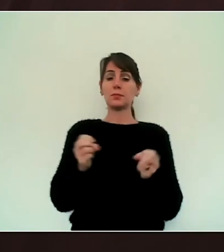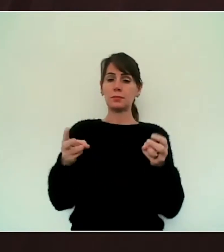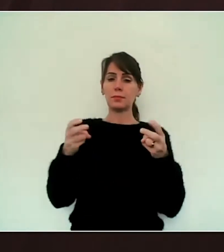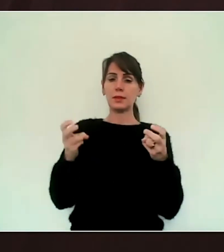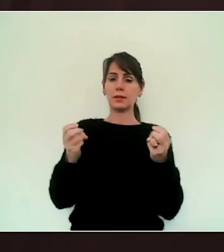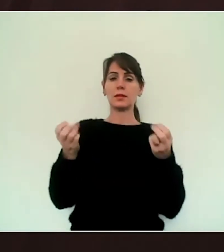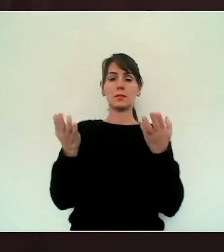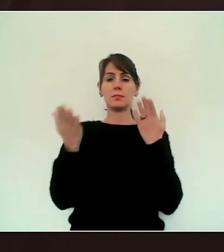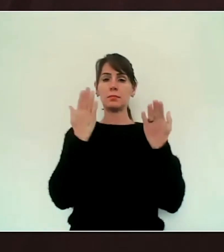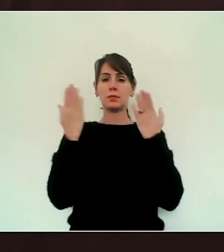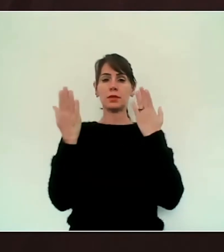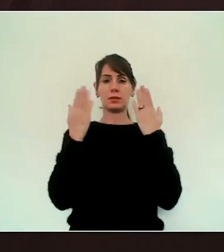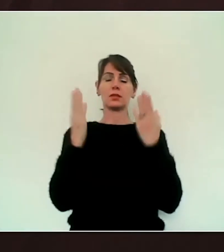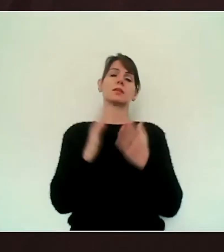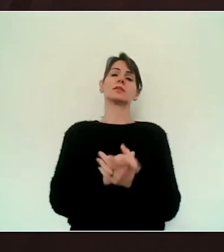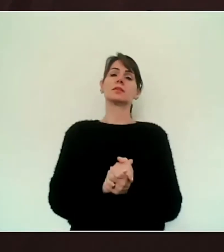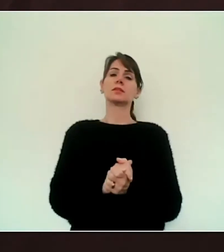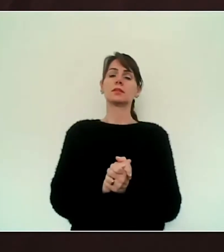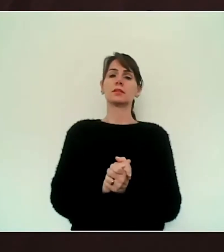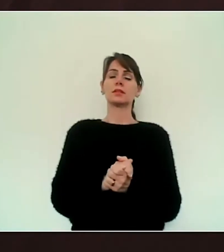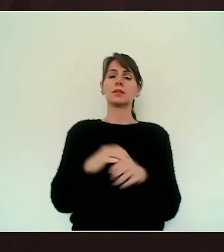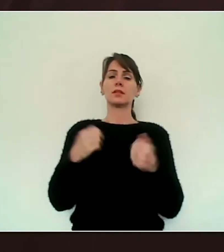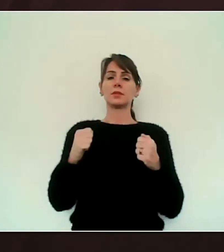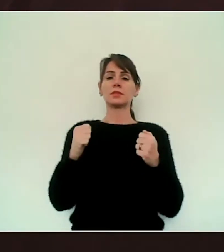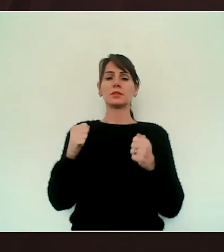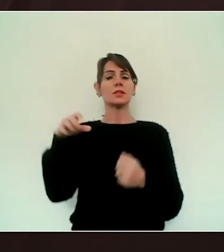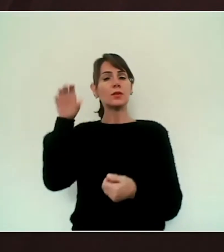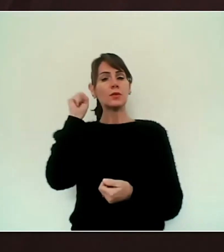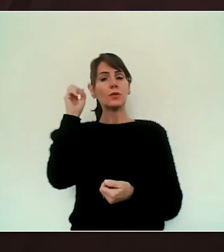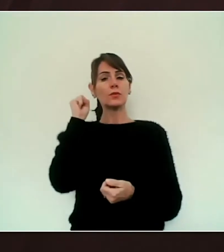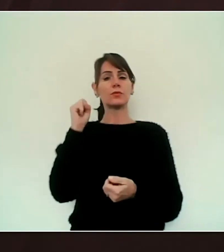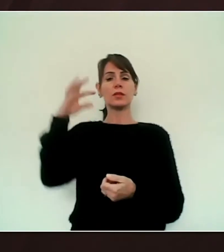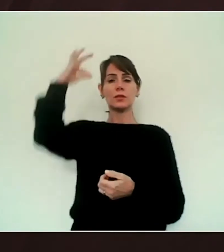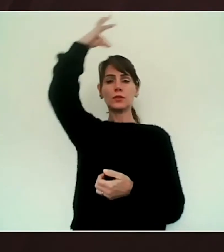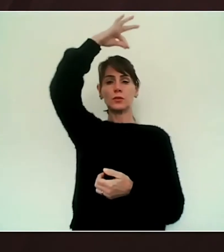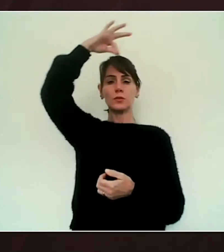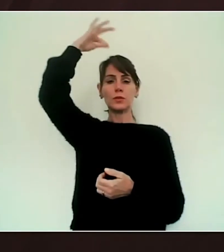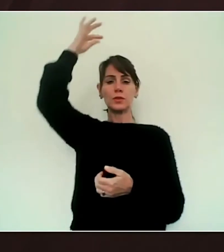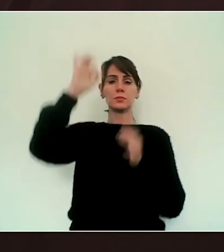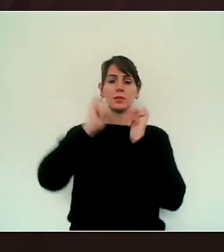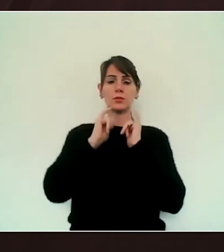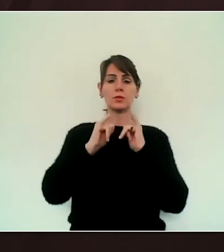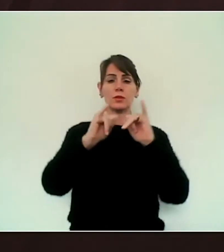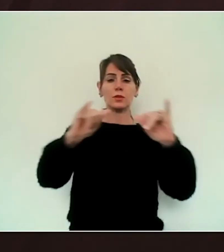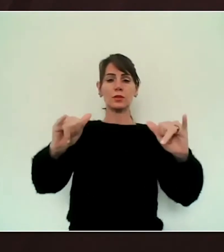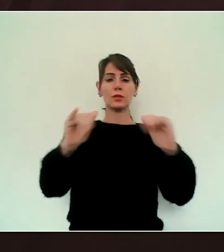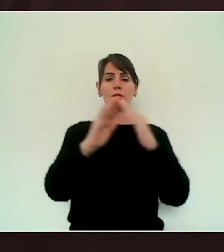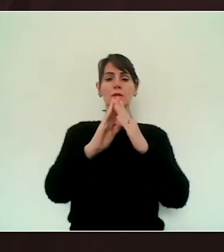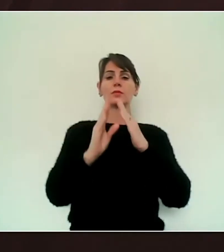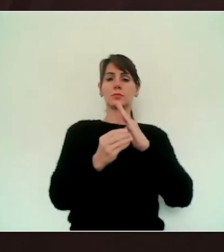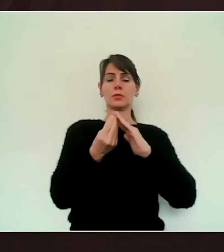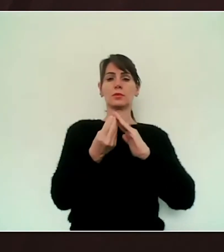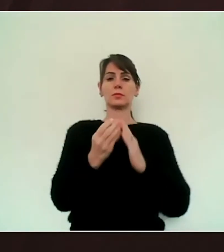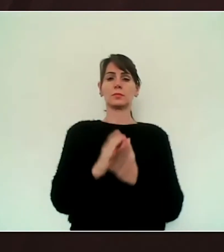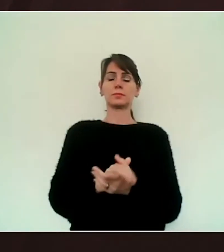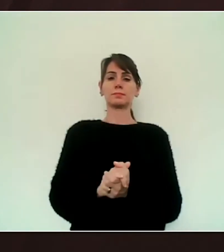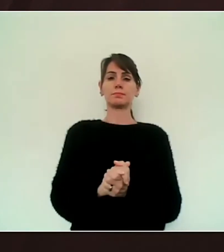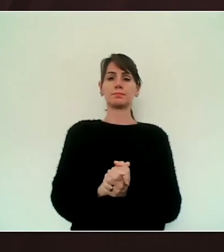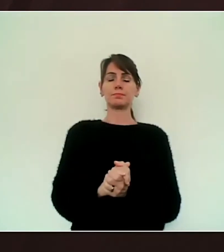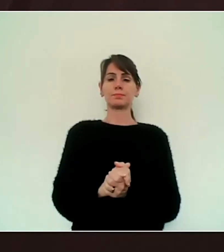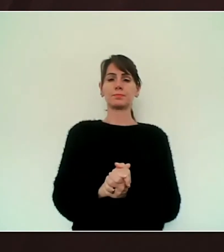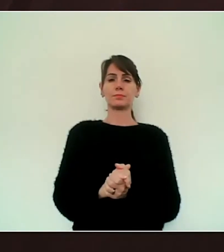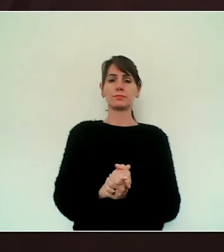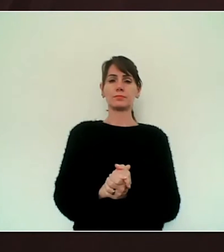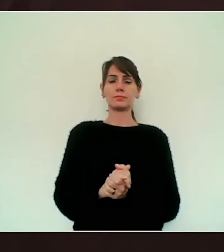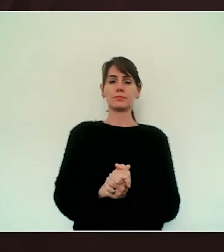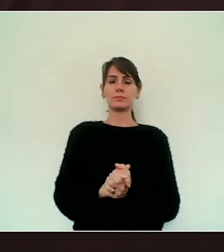Né? Ouça o que o Espírito diz às igrejas. Então, irmãos, a questão é da palavra. A